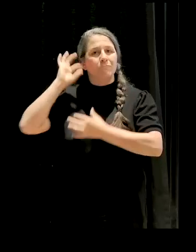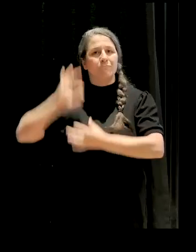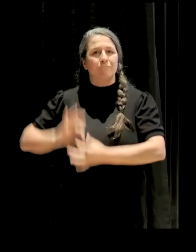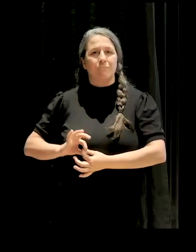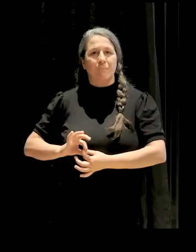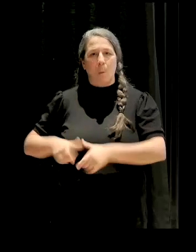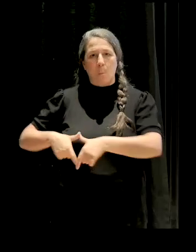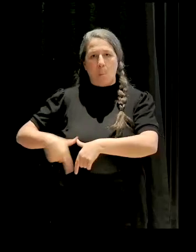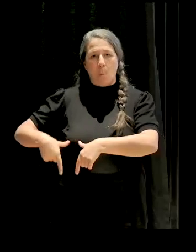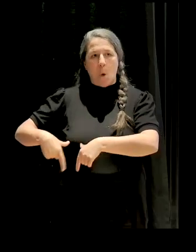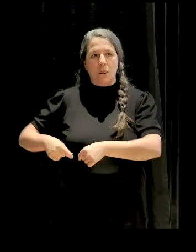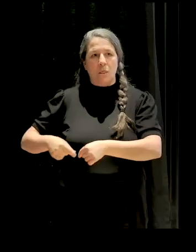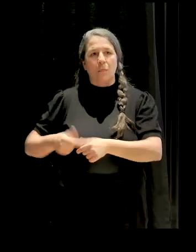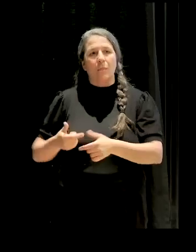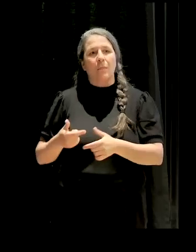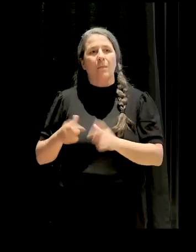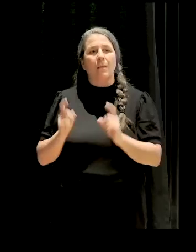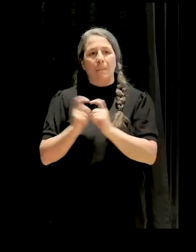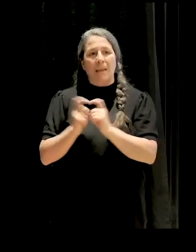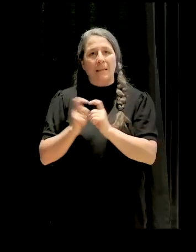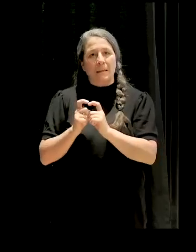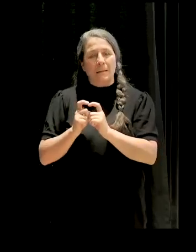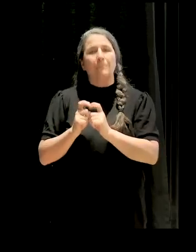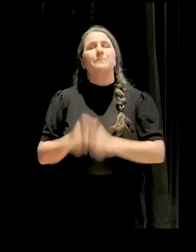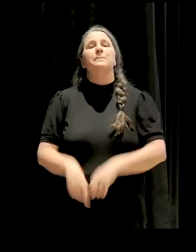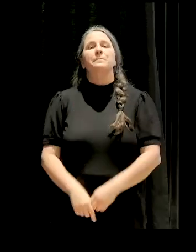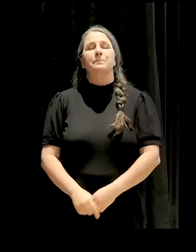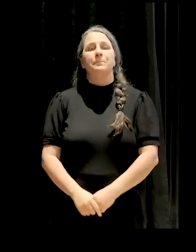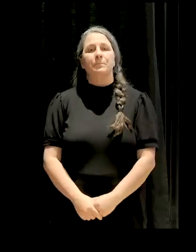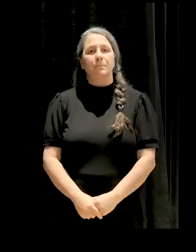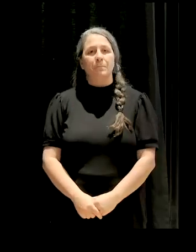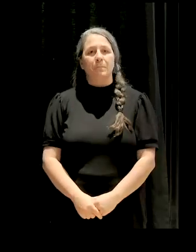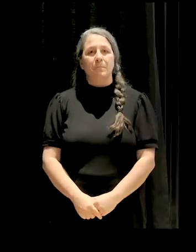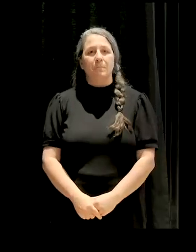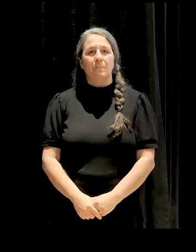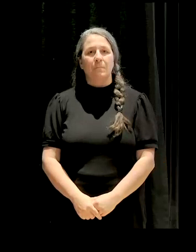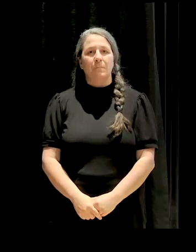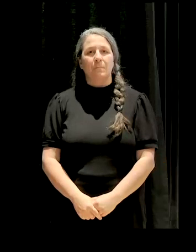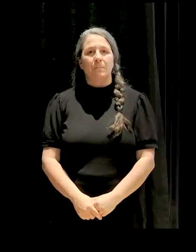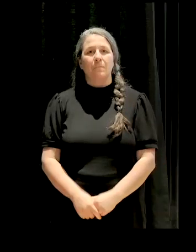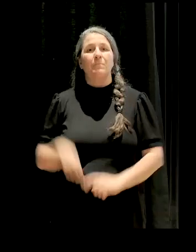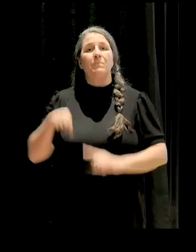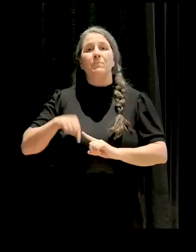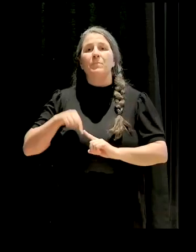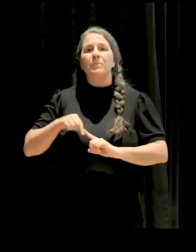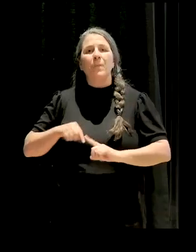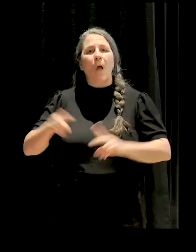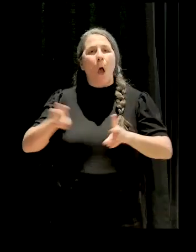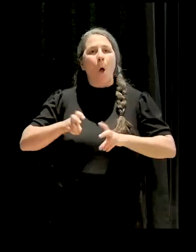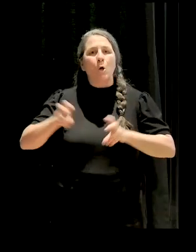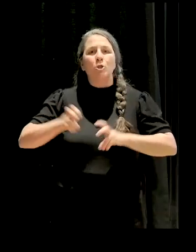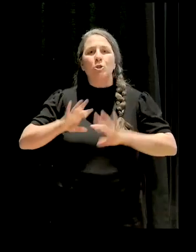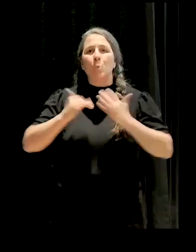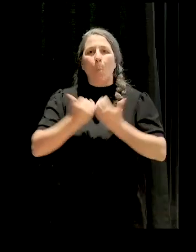c'est la batterie, puis c'est le stockage de données qui se fait dans cette boîte-là. Les petits écouteurs, dans le fond, ils vont enregistrer tout ce qui se passe à l'extérieur